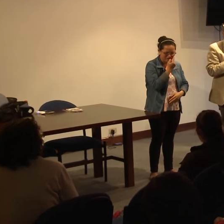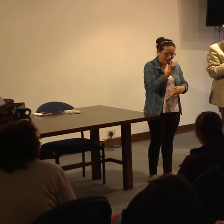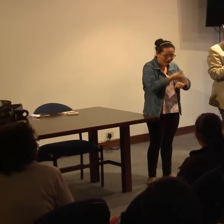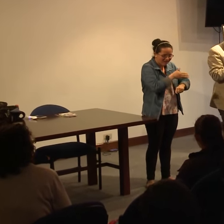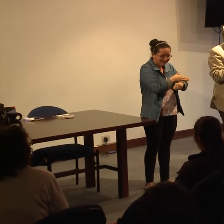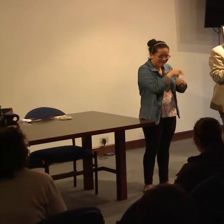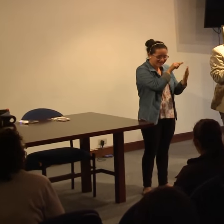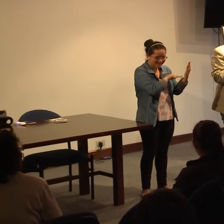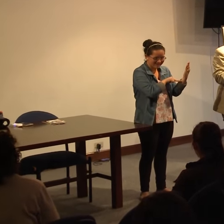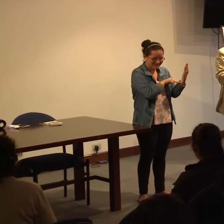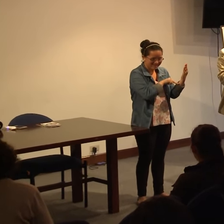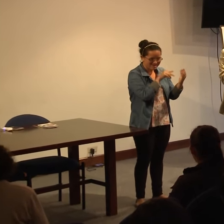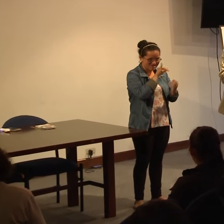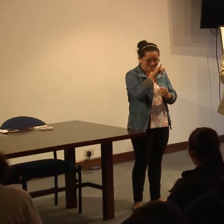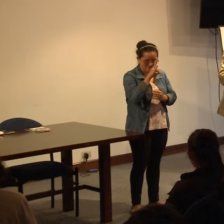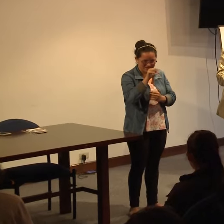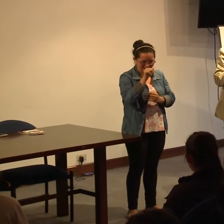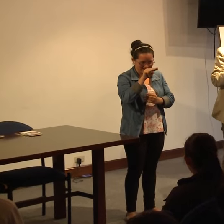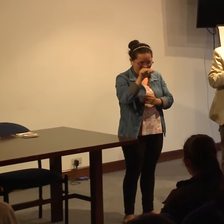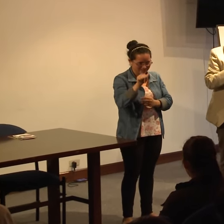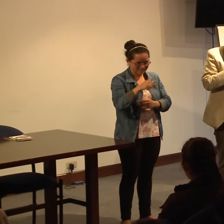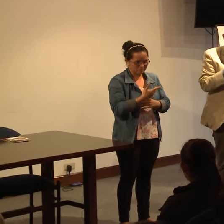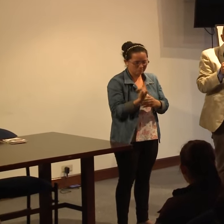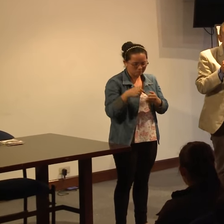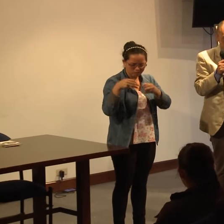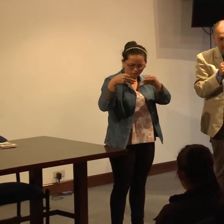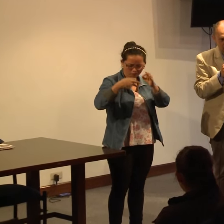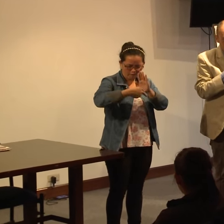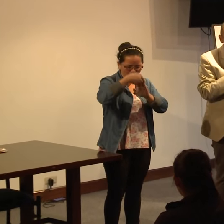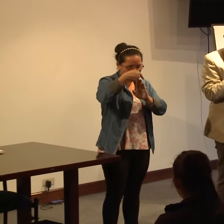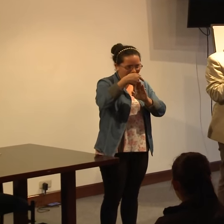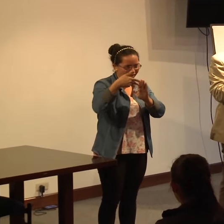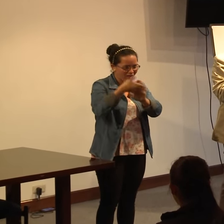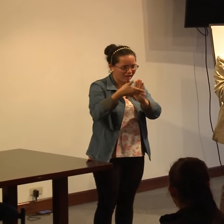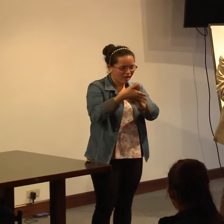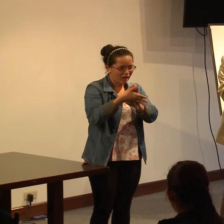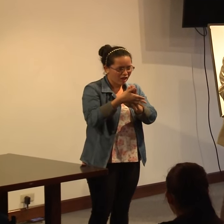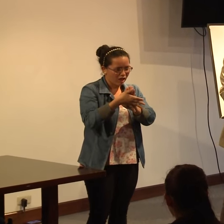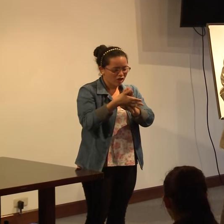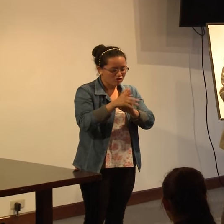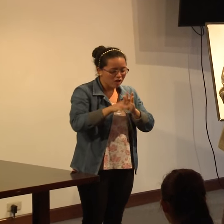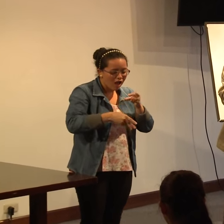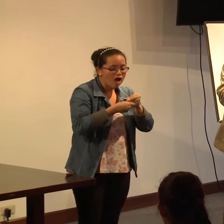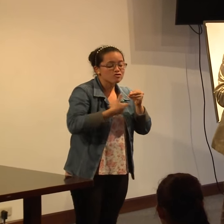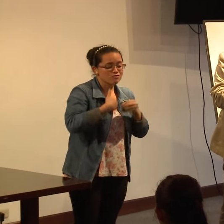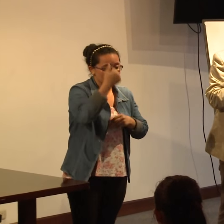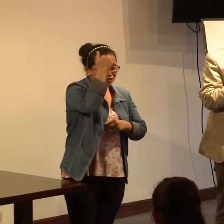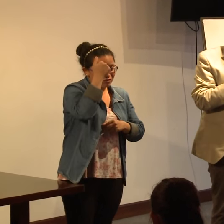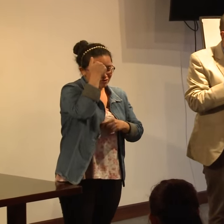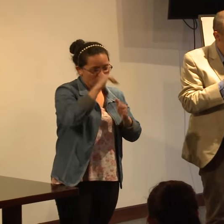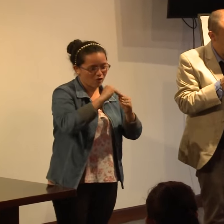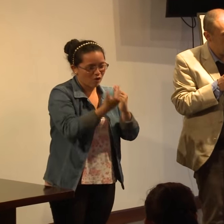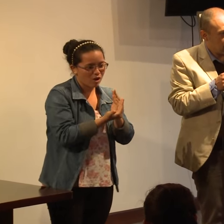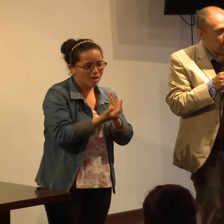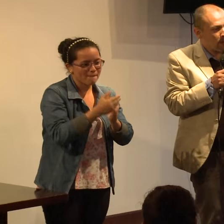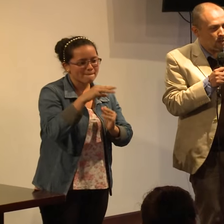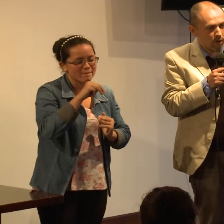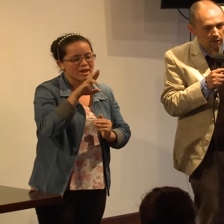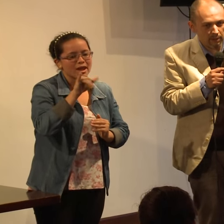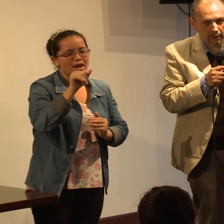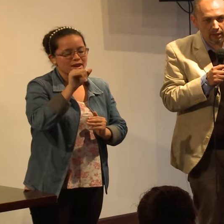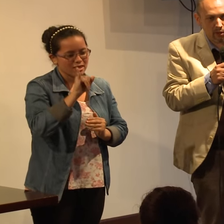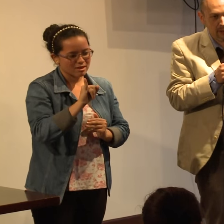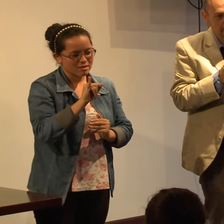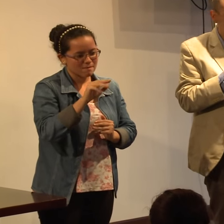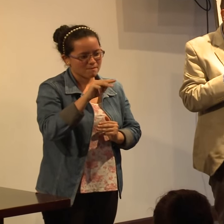leyó Juliana, lo más importante, digamos, de esa hoja de vida no es lo que leyó, sino que yo soy también profesor de colegio, trabajo en un colegio en Marymount como